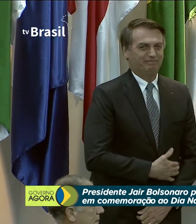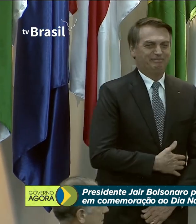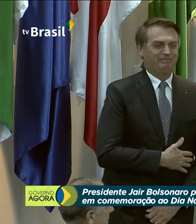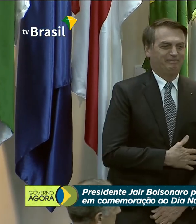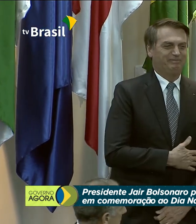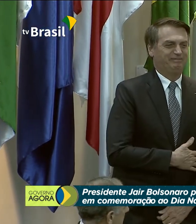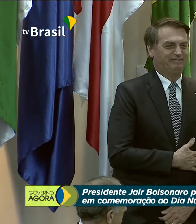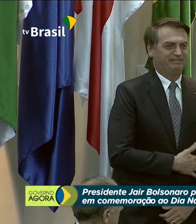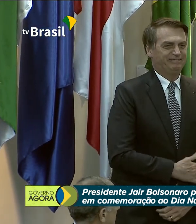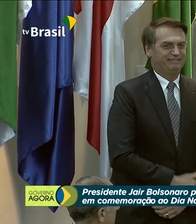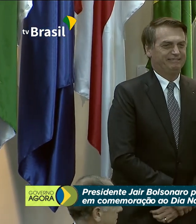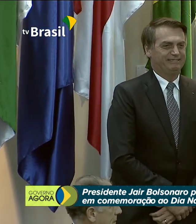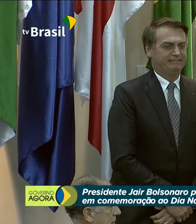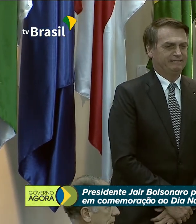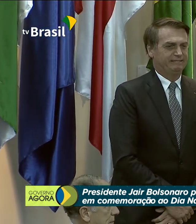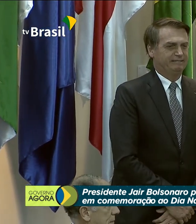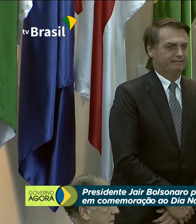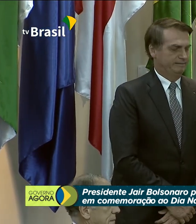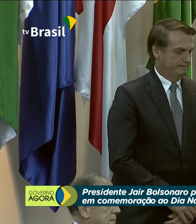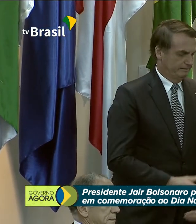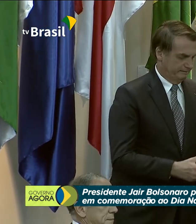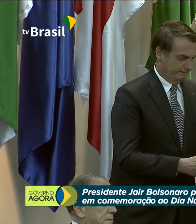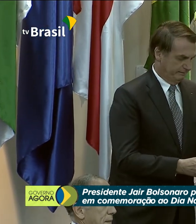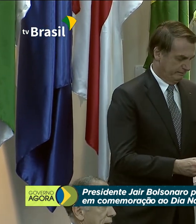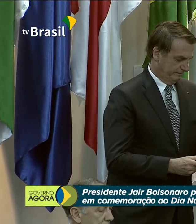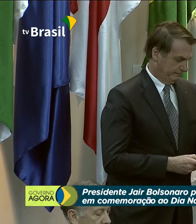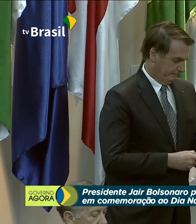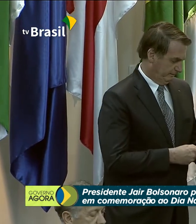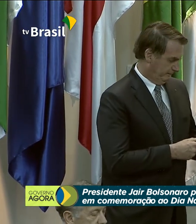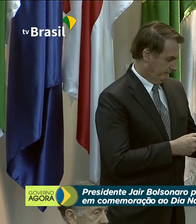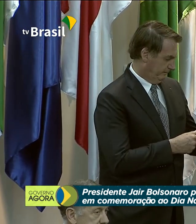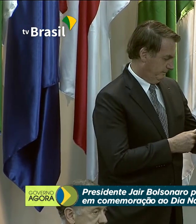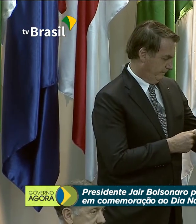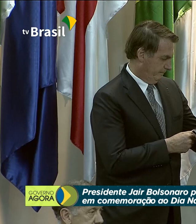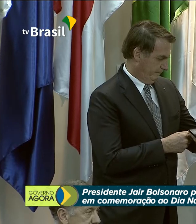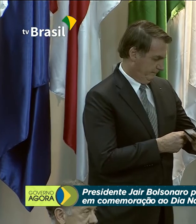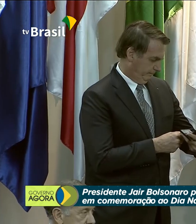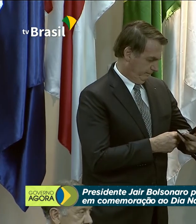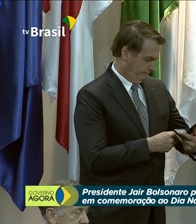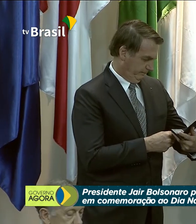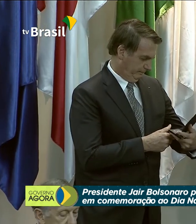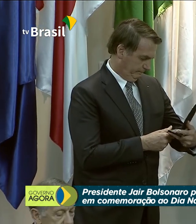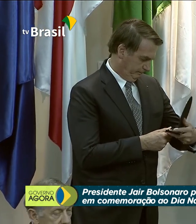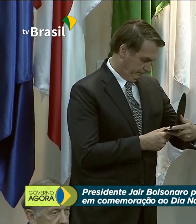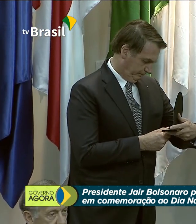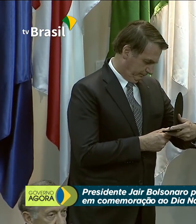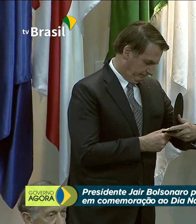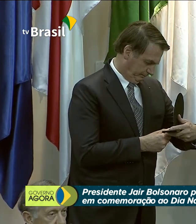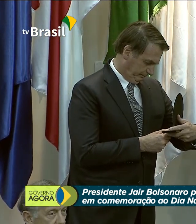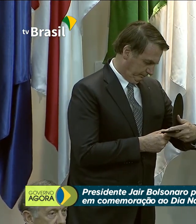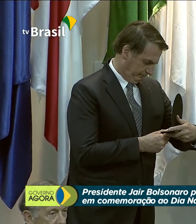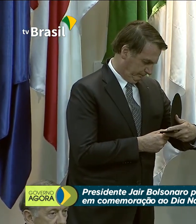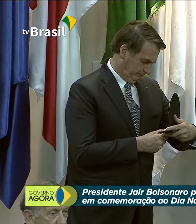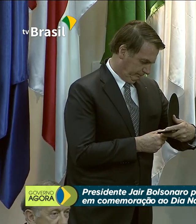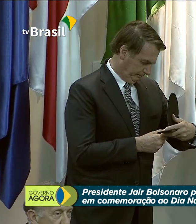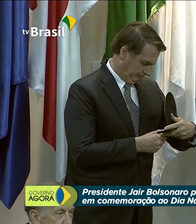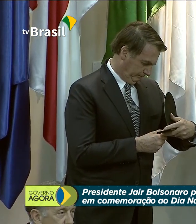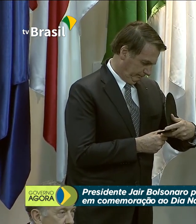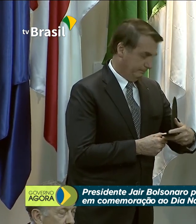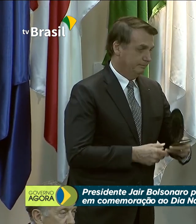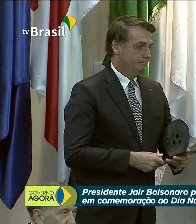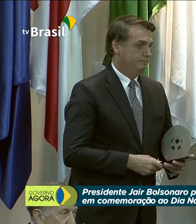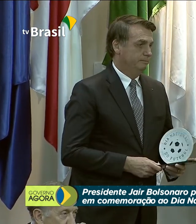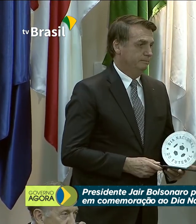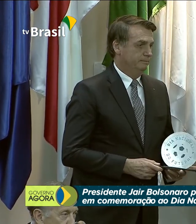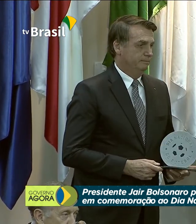Convidamos agora Tamires Cássia Dias de Brito. Nasceu em Caeté, Minas Gerais, no dia 10 de outubro